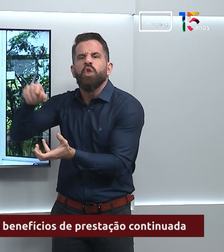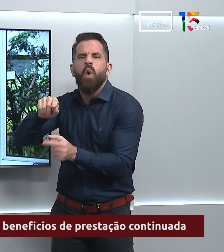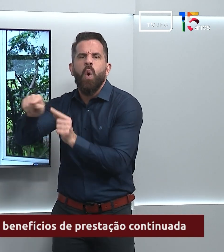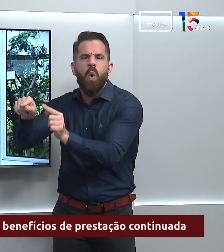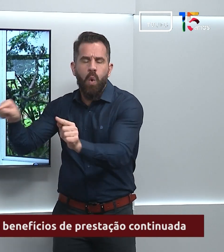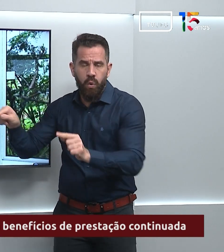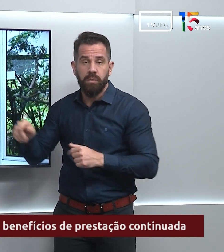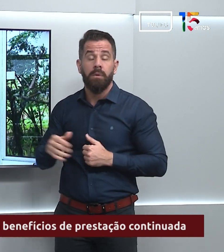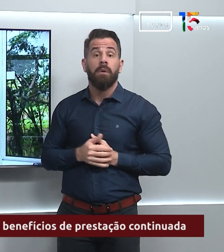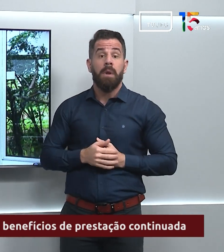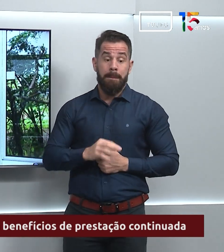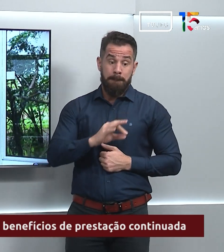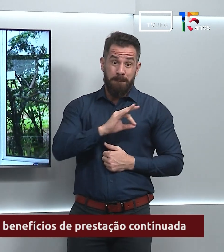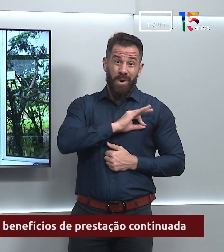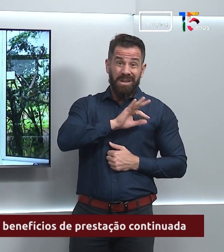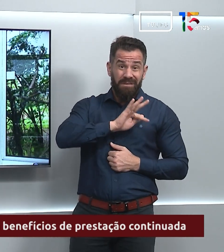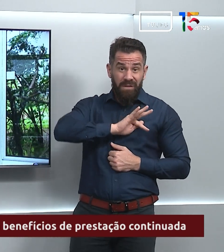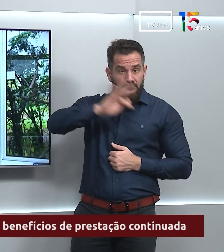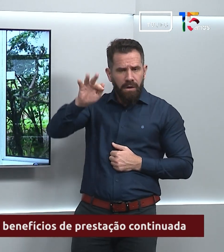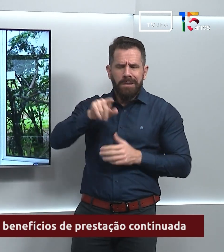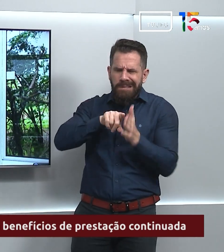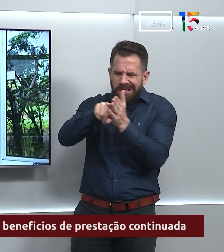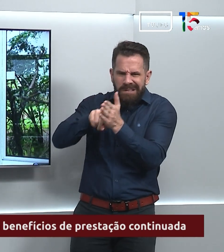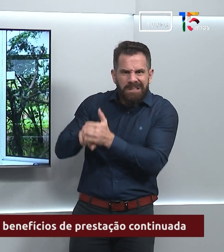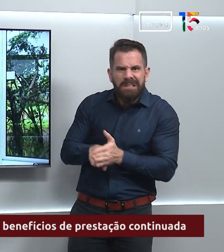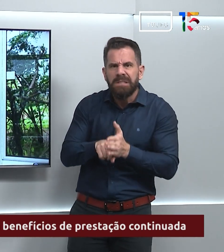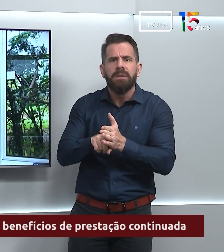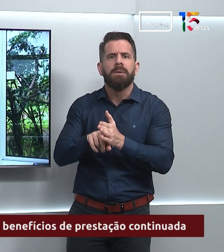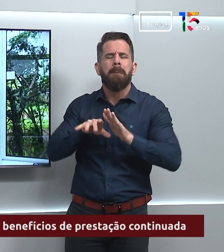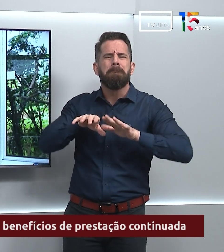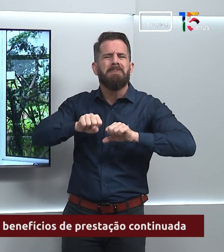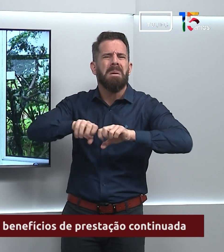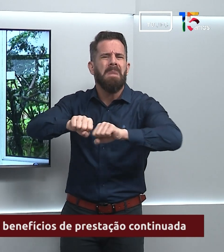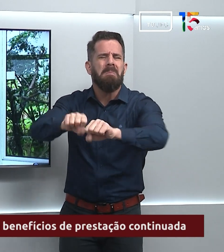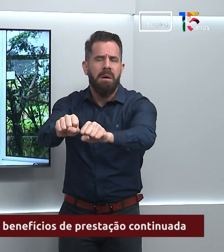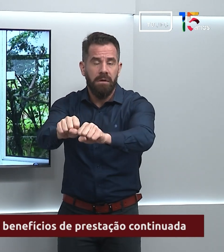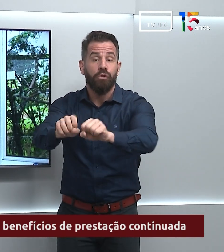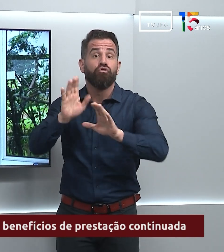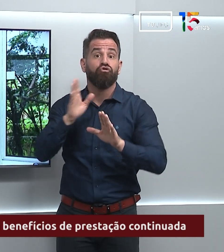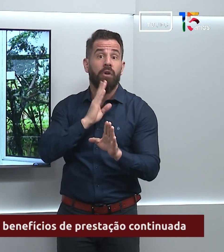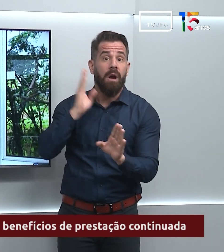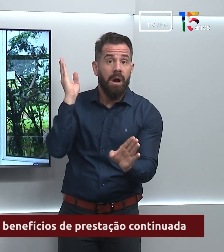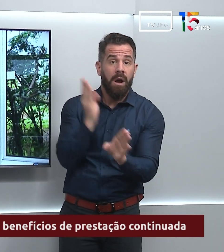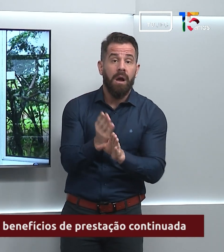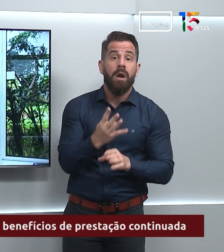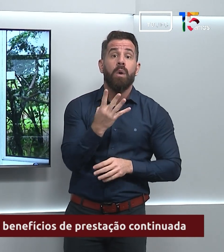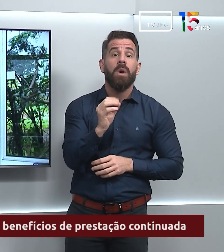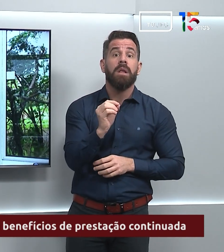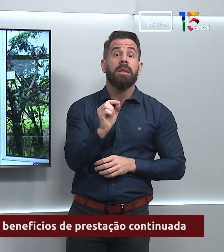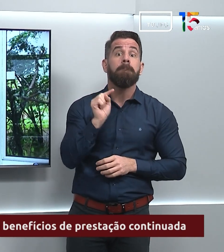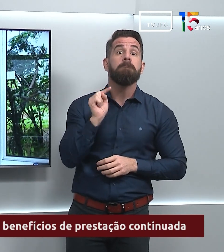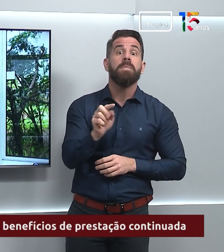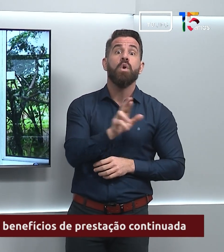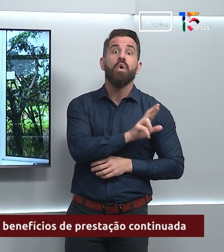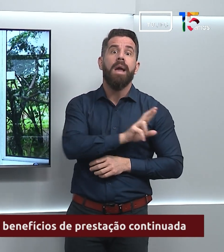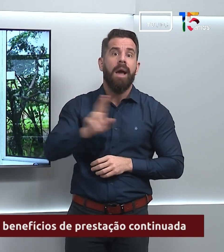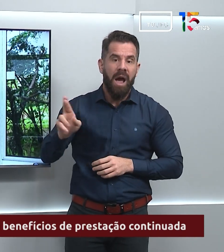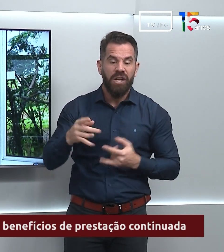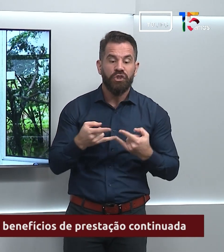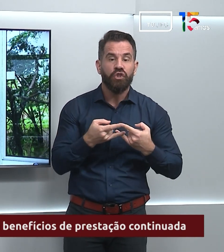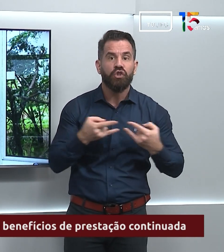cumpriu 9 mandados de busca e apreensão. Além disso, foram encontrados R$40 mil em cheques. Tudo isso